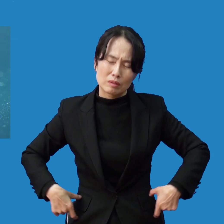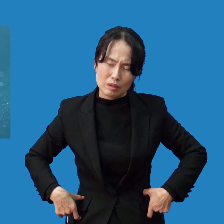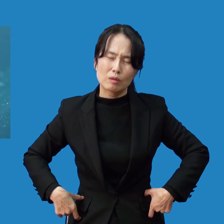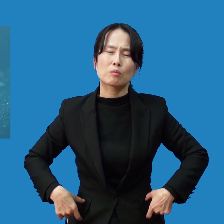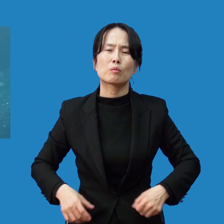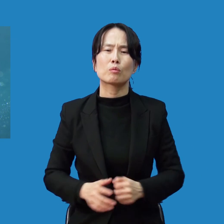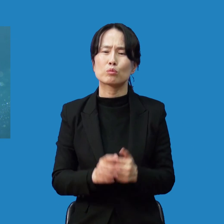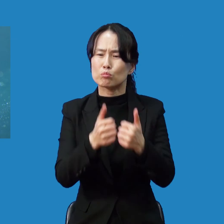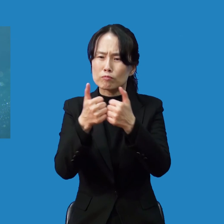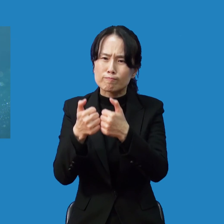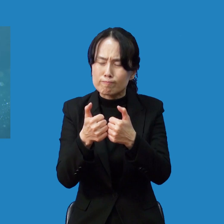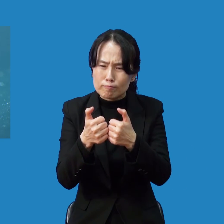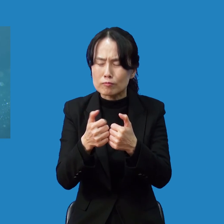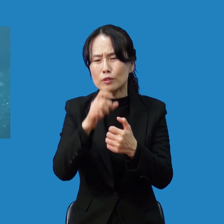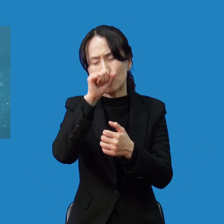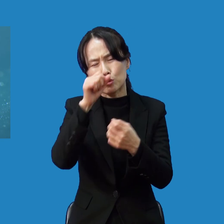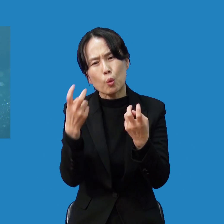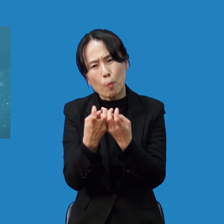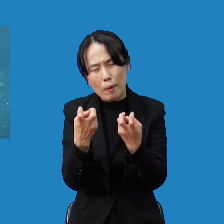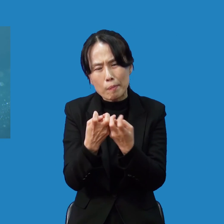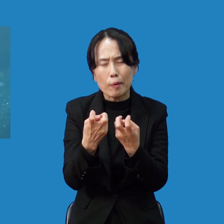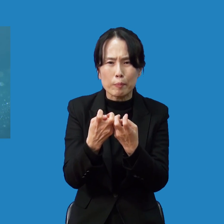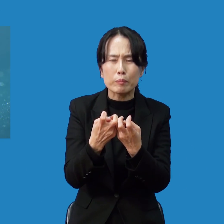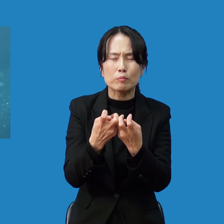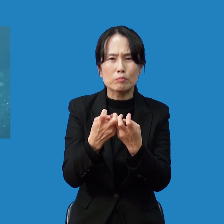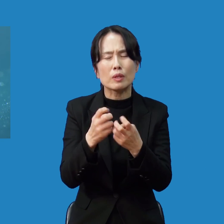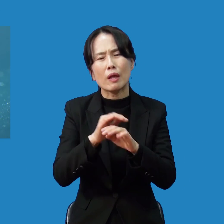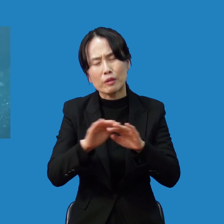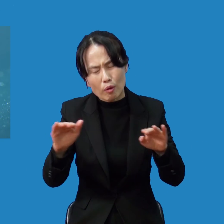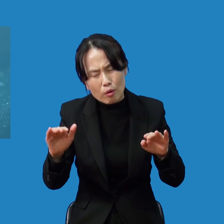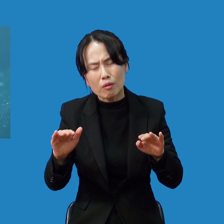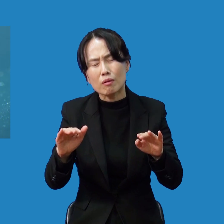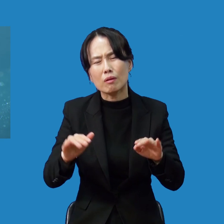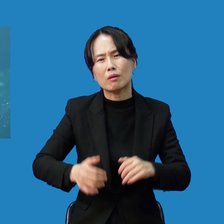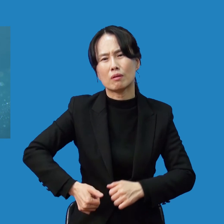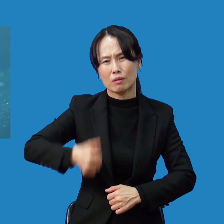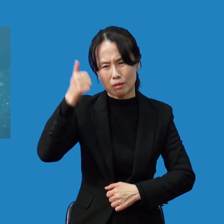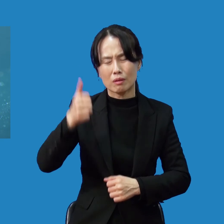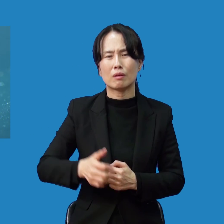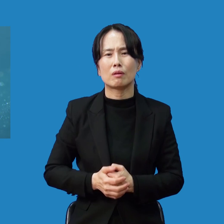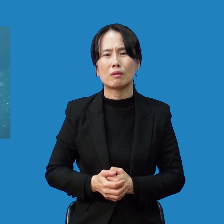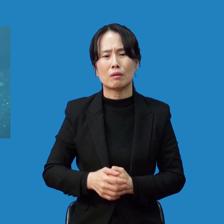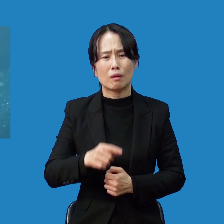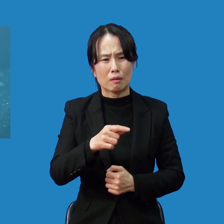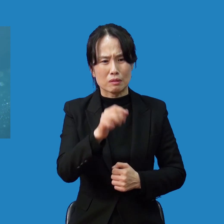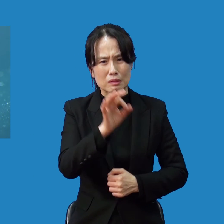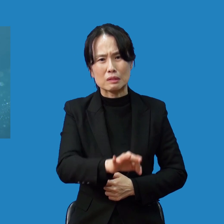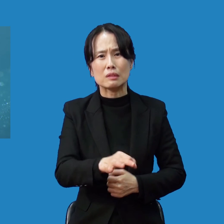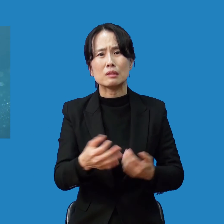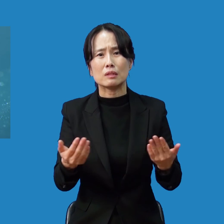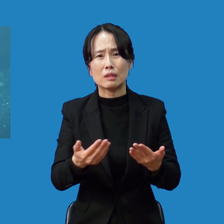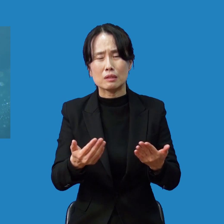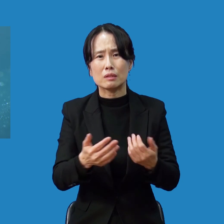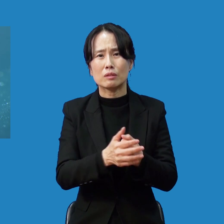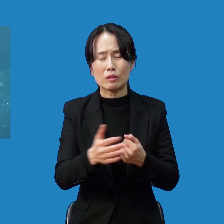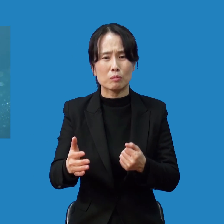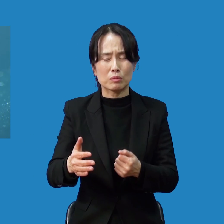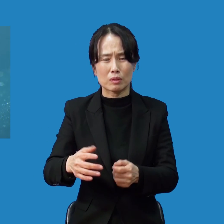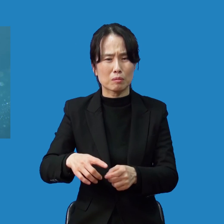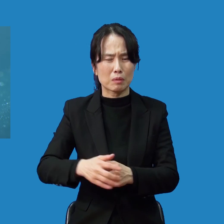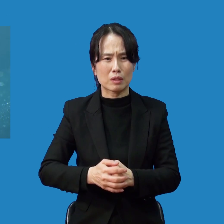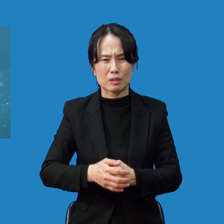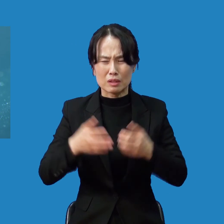방법을 찾아가고 그렇게 하면 되지, 그런 일에 목숨 걸면 안 됩니다. 그래서 우리가